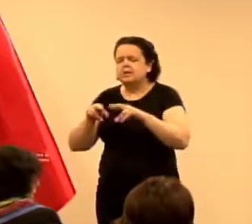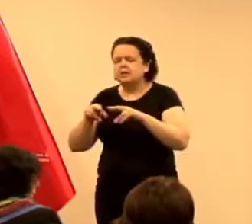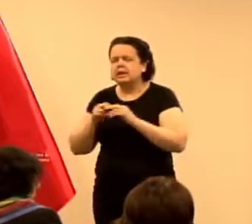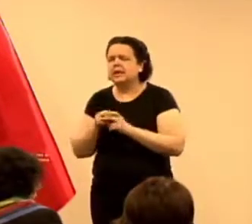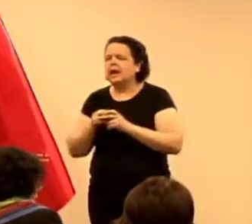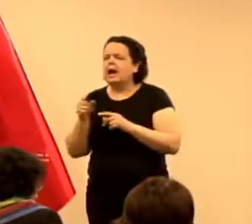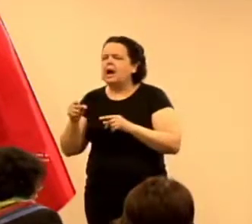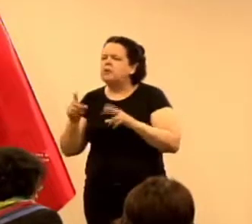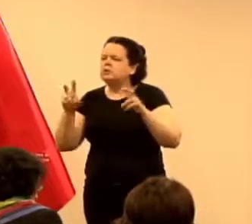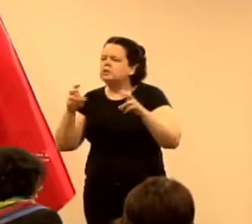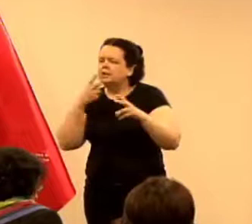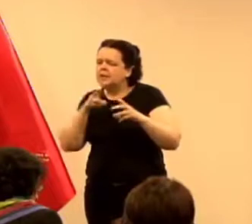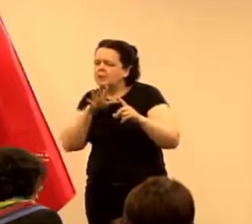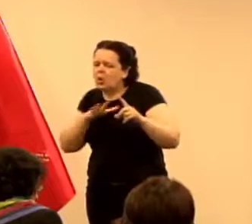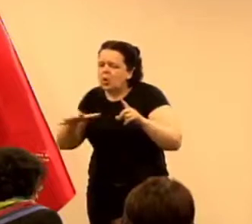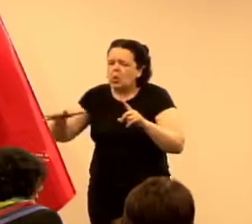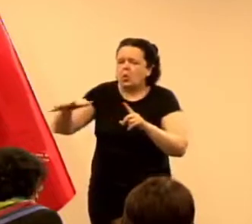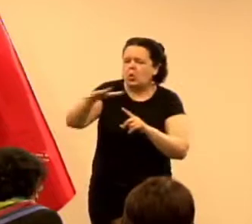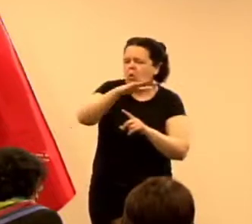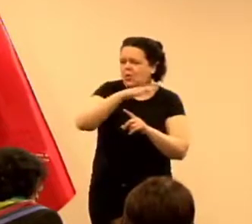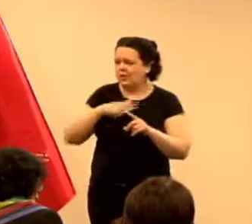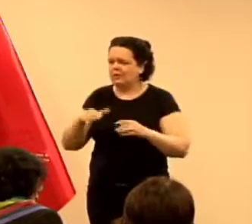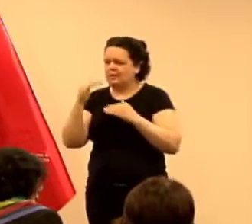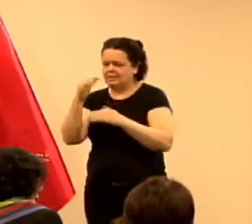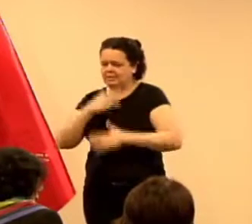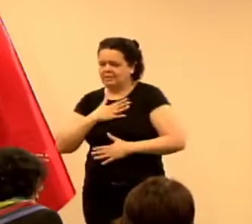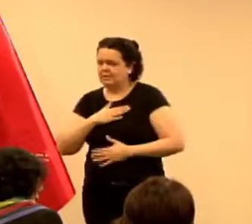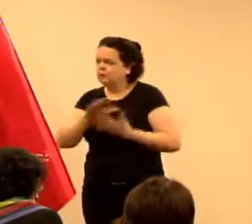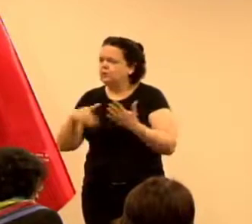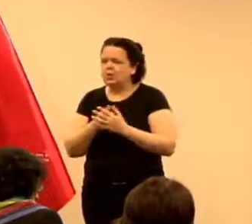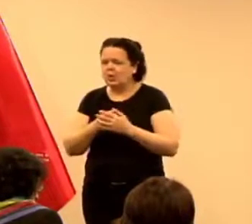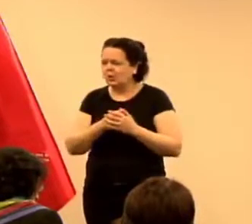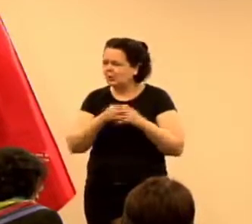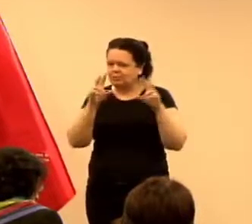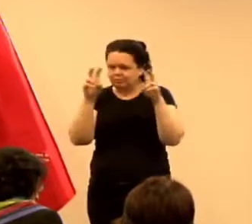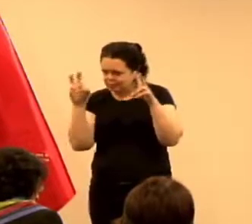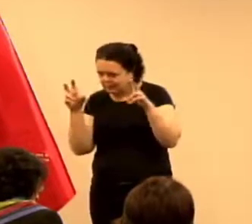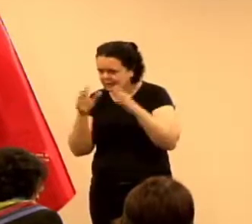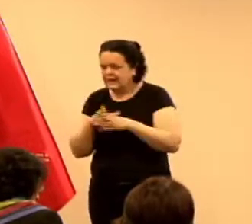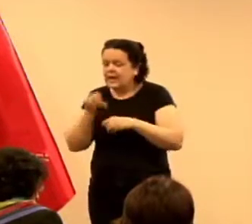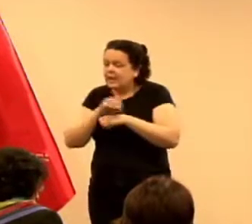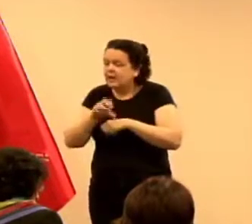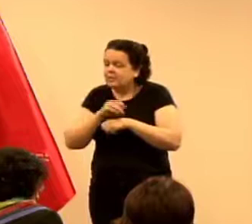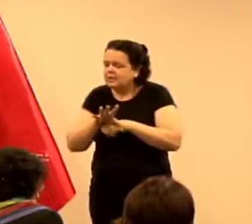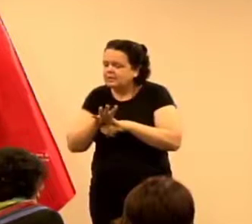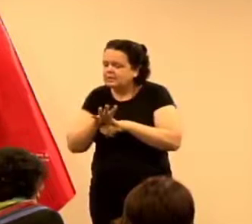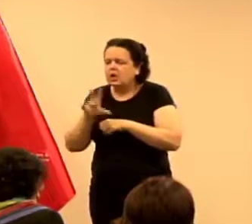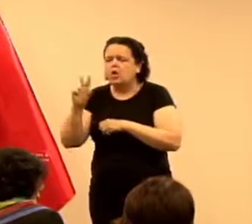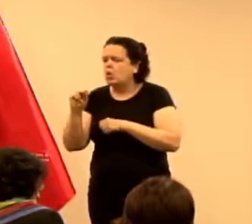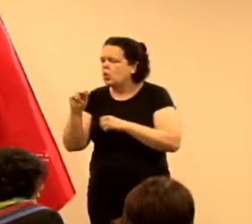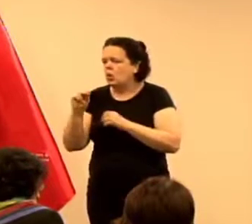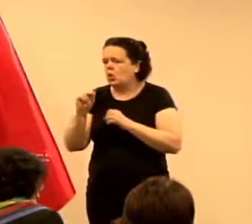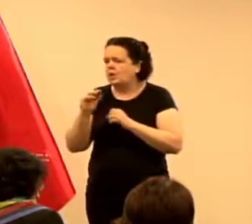discapacidad y es necesario identificar limitaciones funcionales en todos los ámbitos, la recomendación es de no